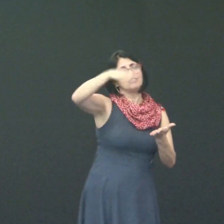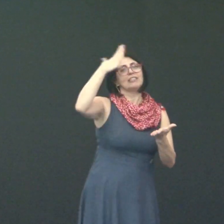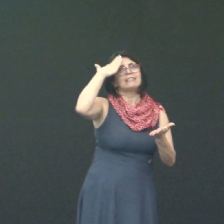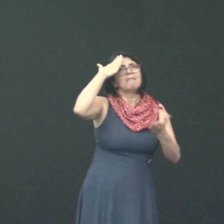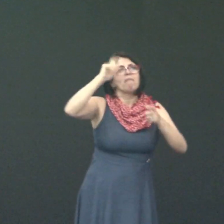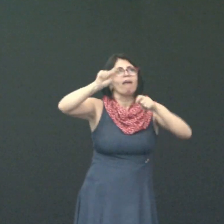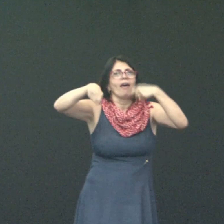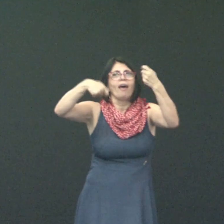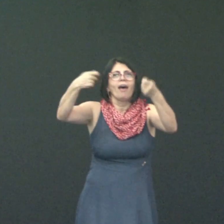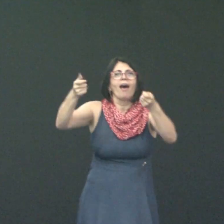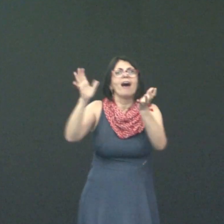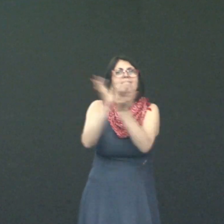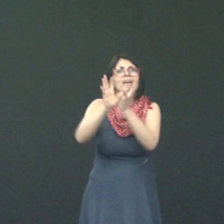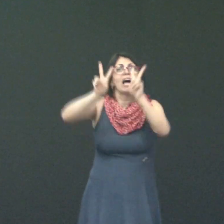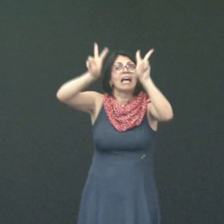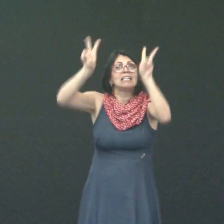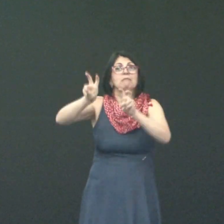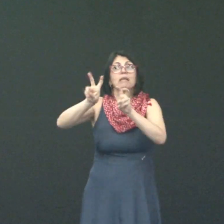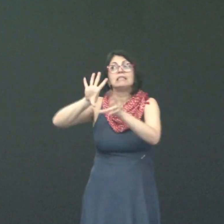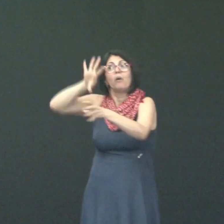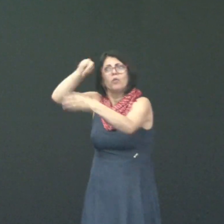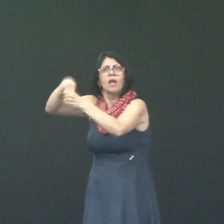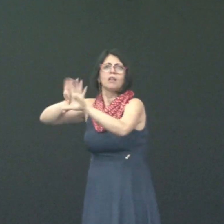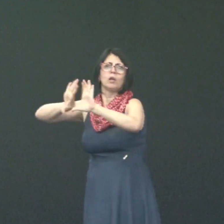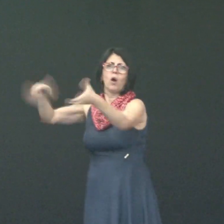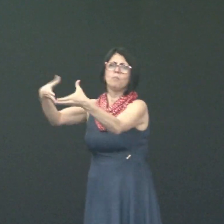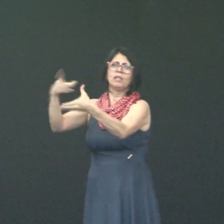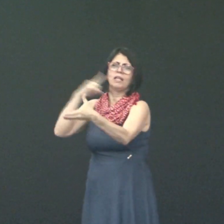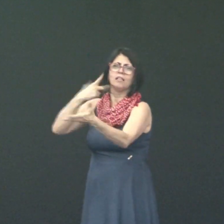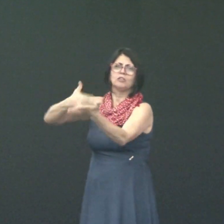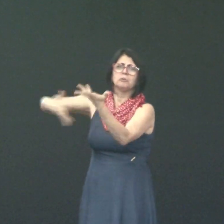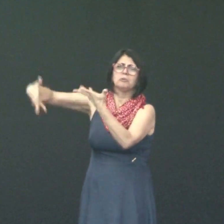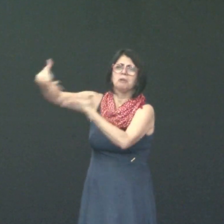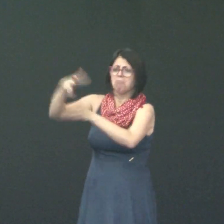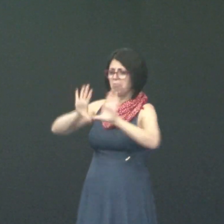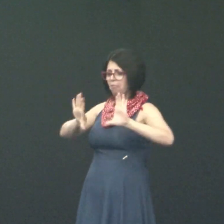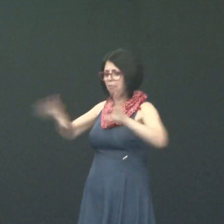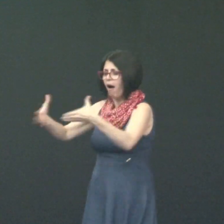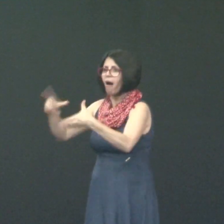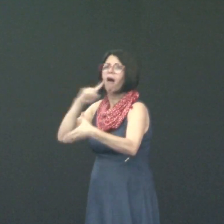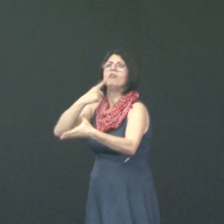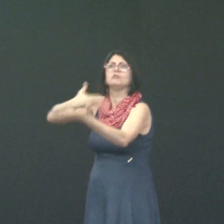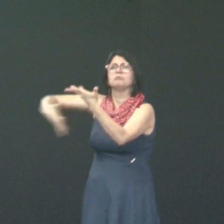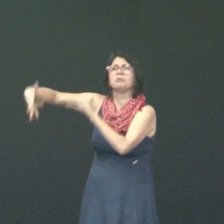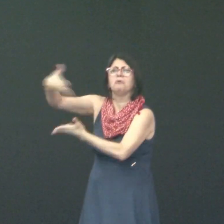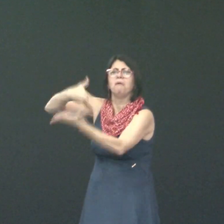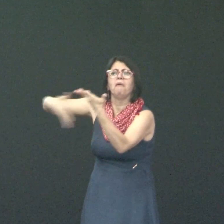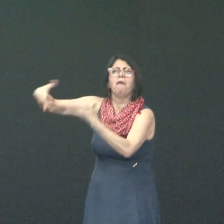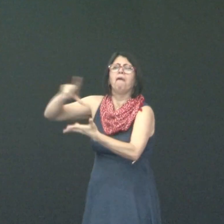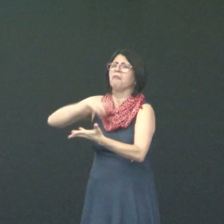através de um curso de formação de intérpretes, o significado e o uso de certas